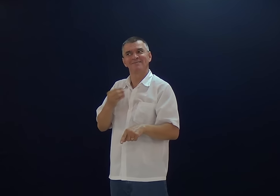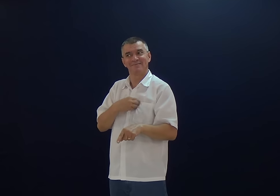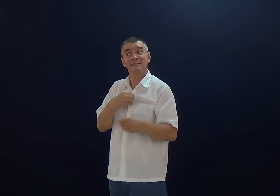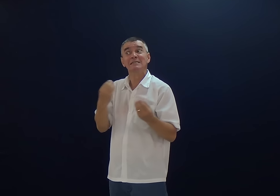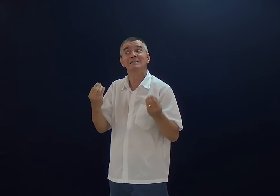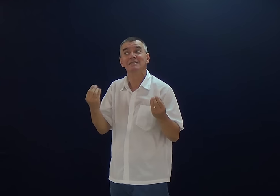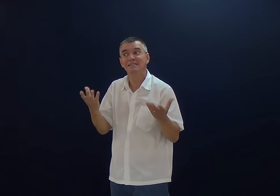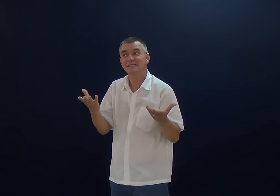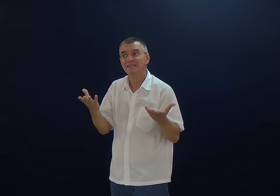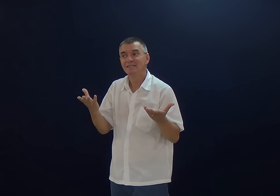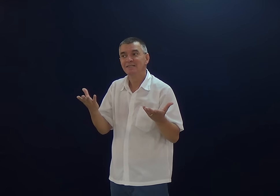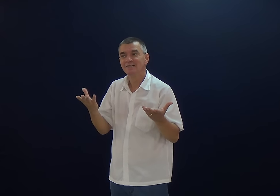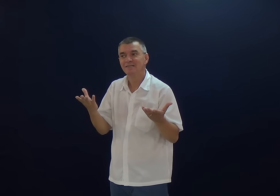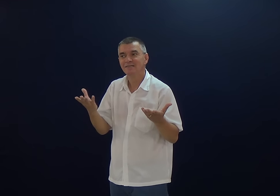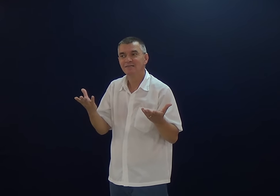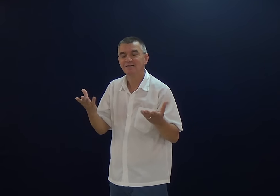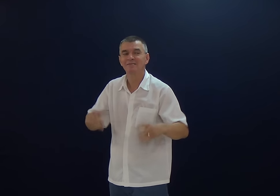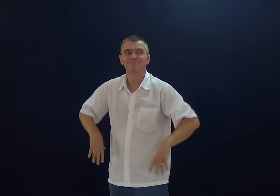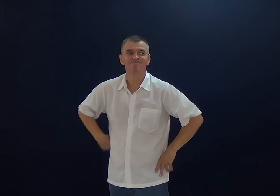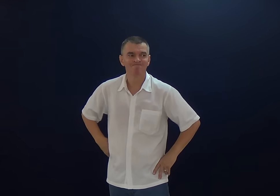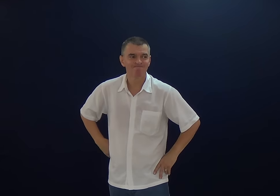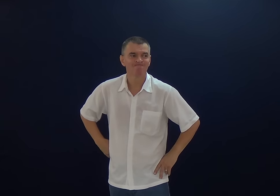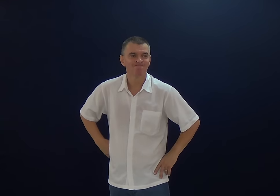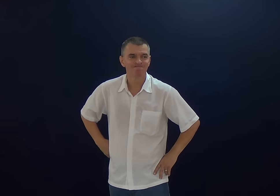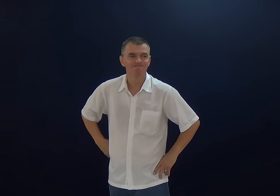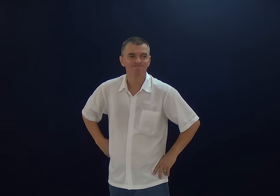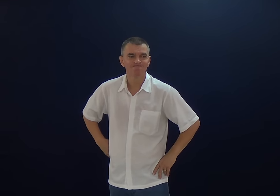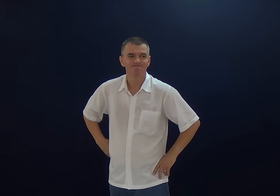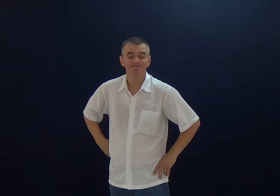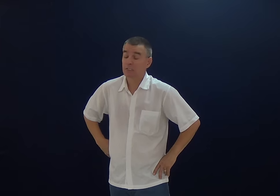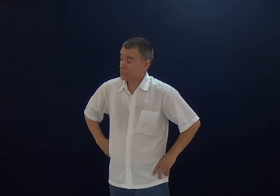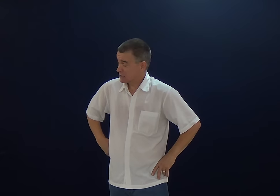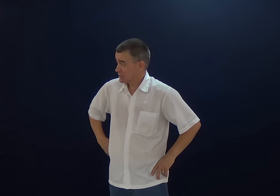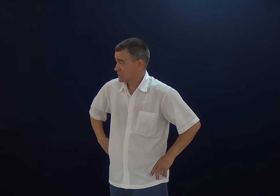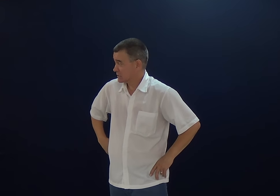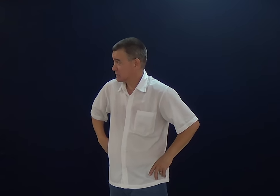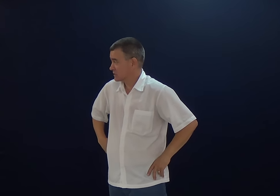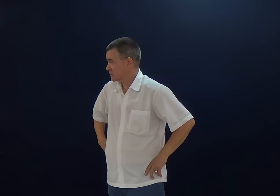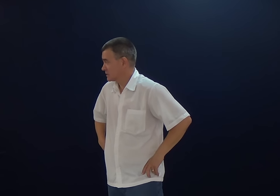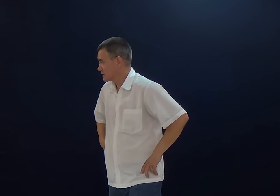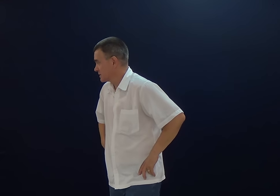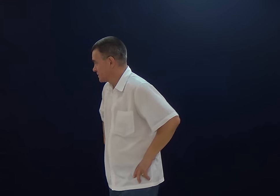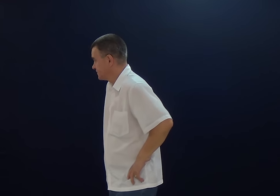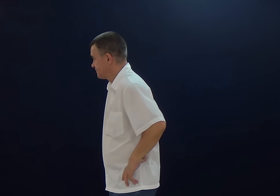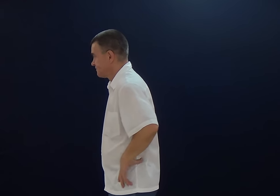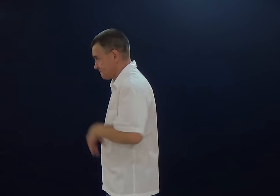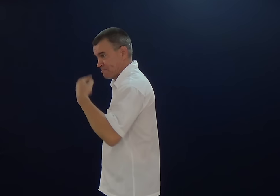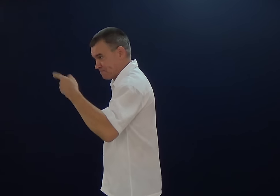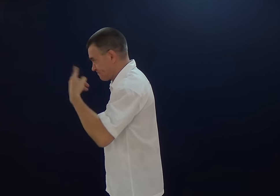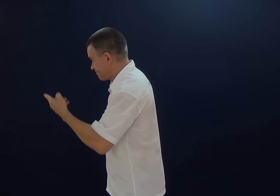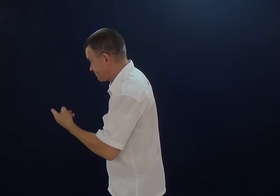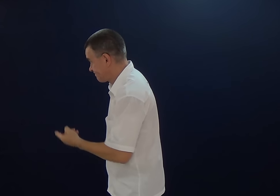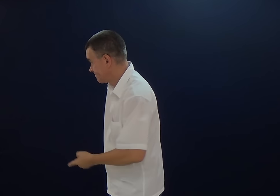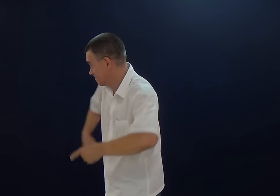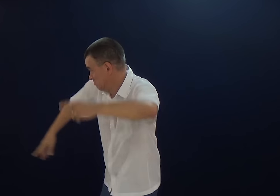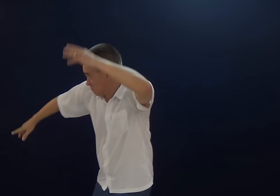você vai pegando todas essas conversas essas ideias mais cedo ou mais tarde você vai se tornar um